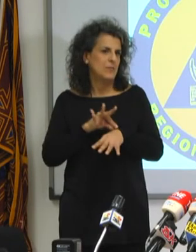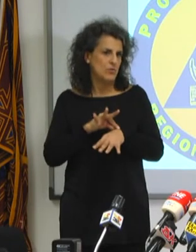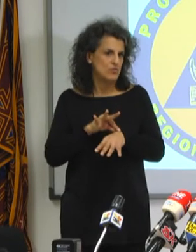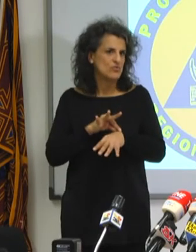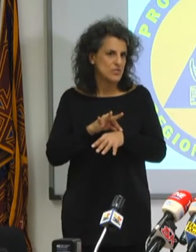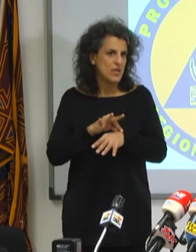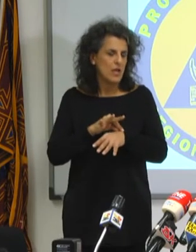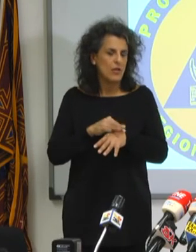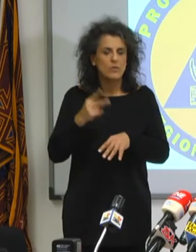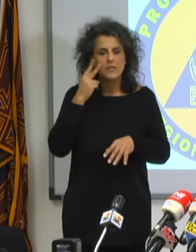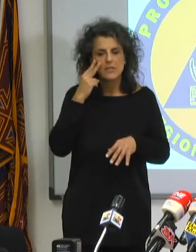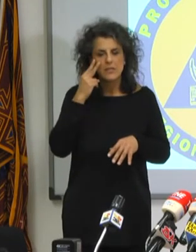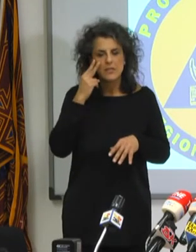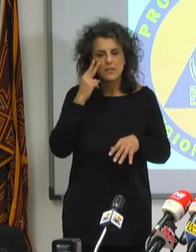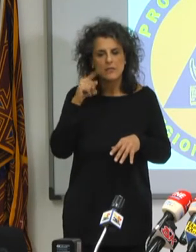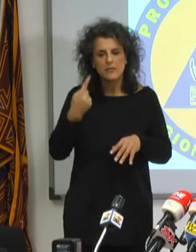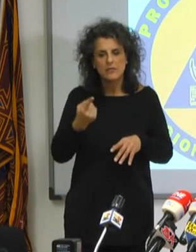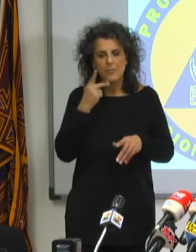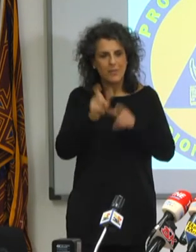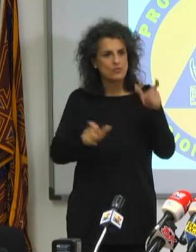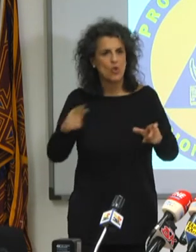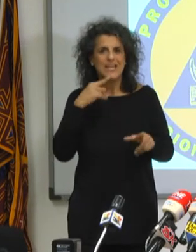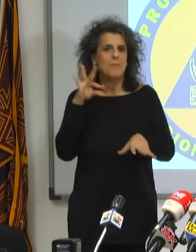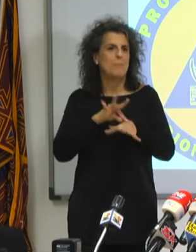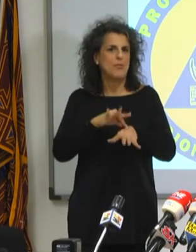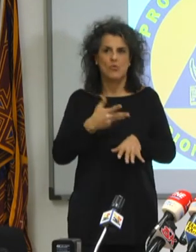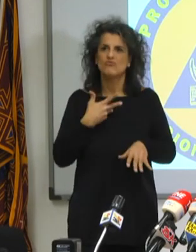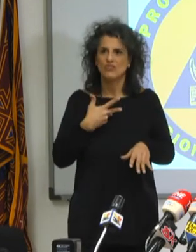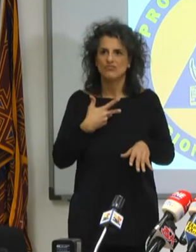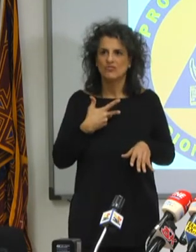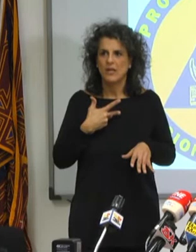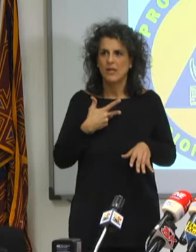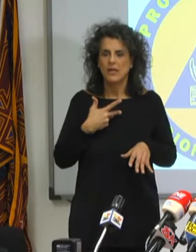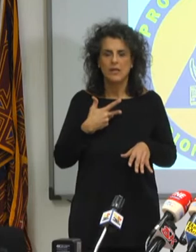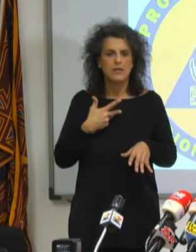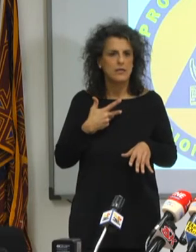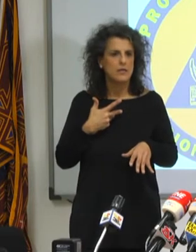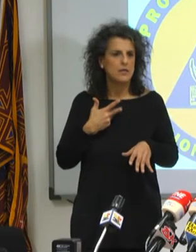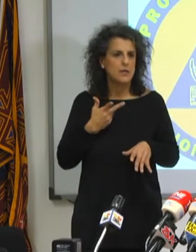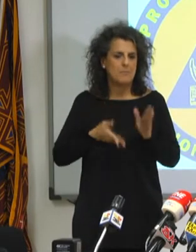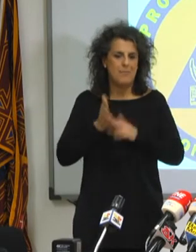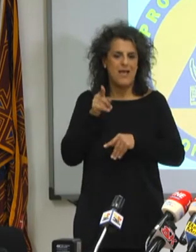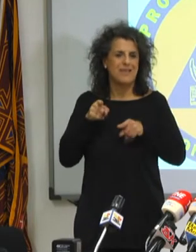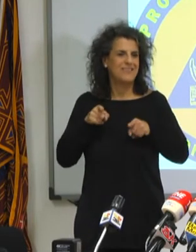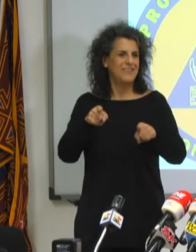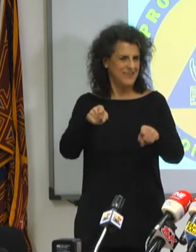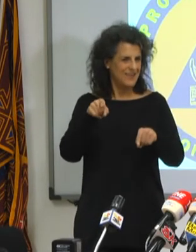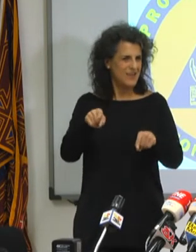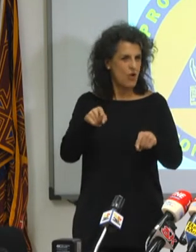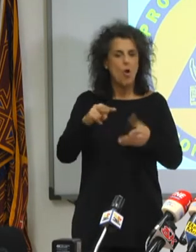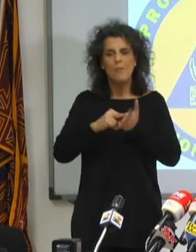andremo subito con queste persone insomma, che hanno diverse, insomma, dal diabete piuttosto che